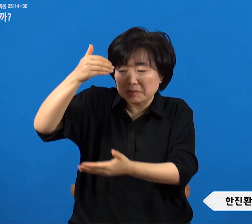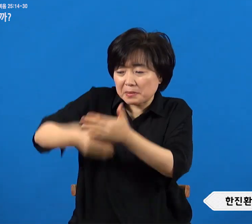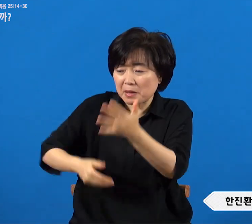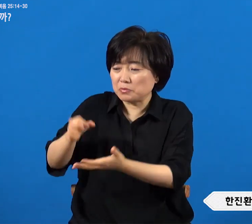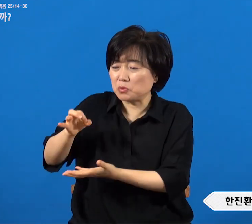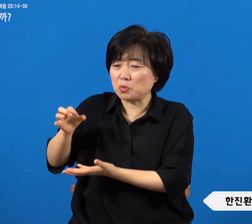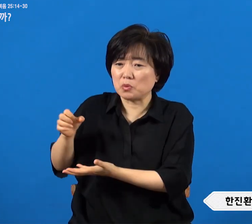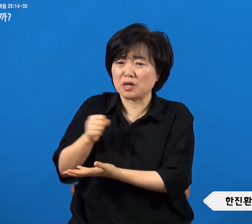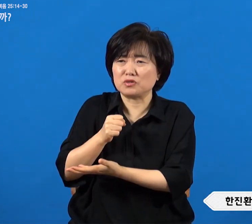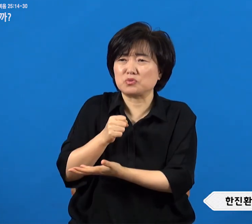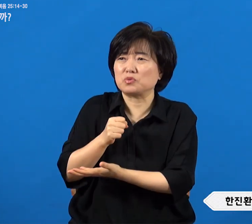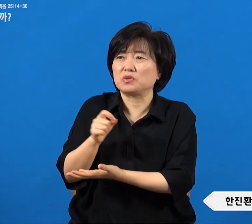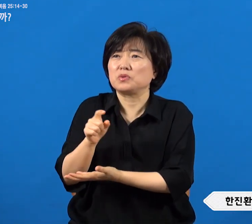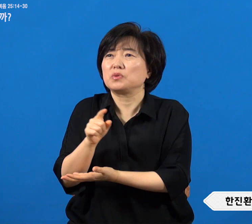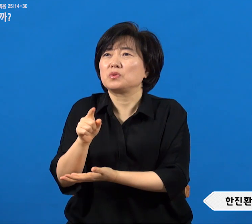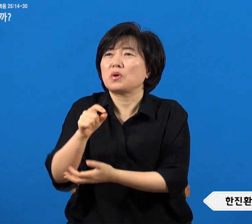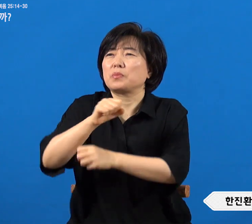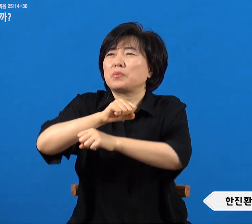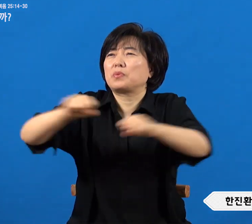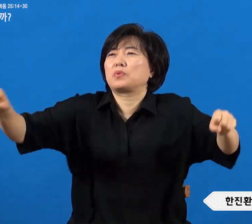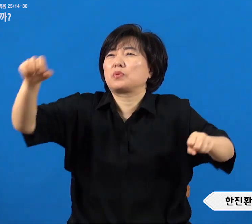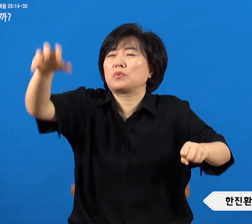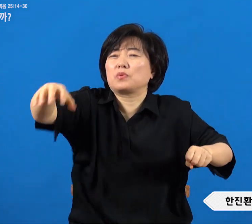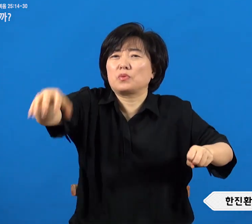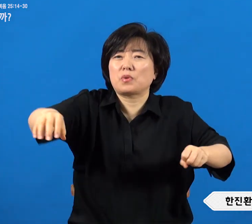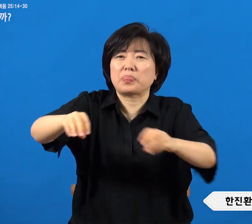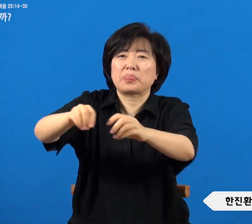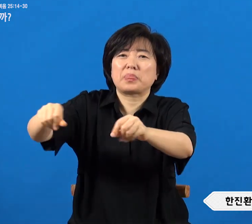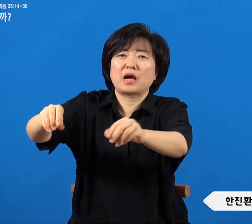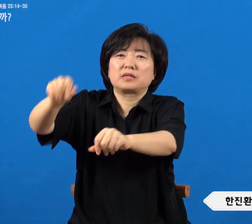변두리에 땅을 사서 집을 짓고 이사를 했습니다.